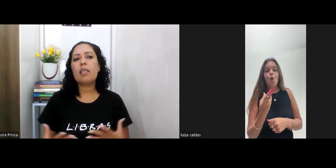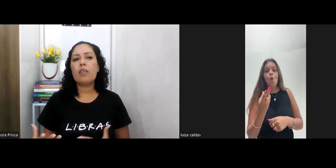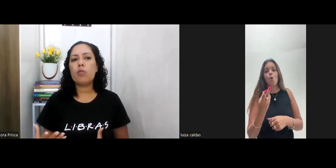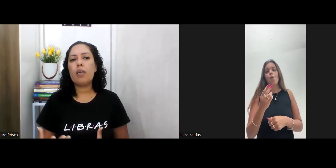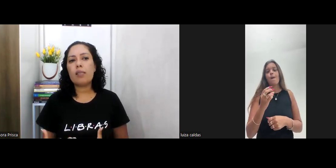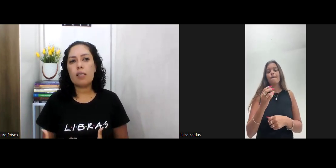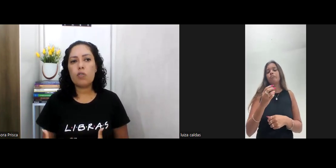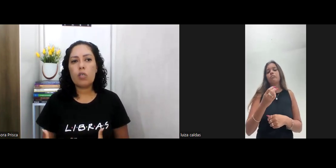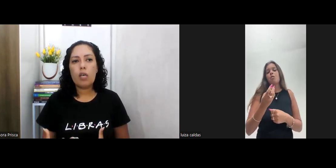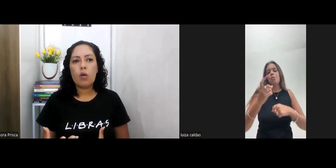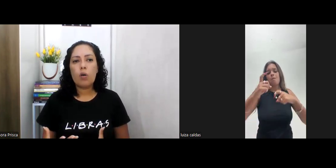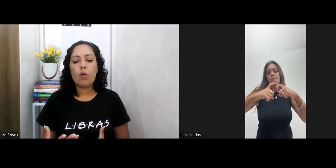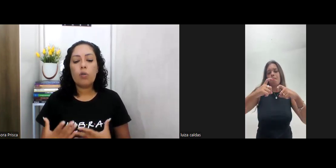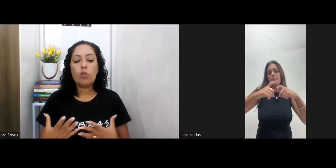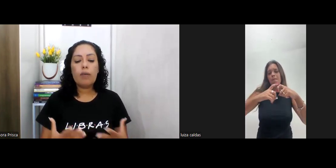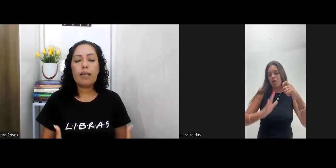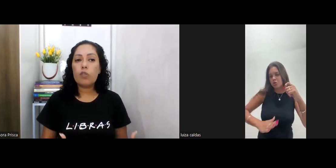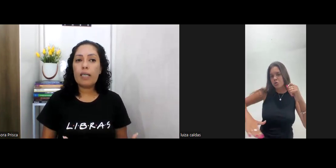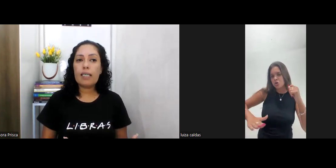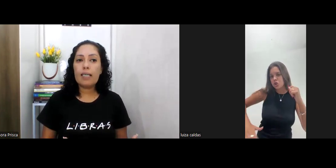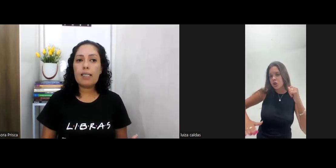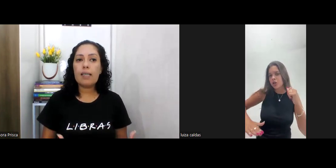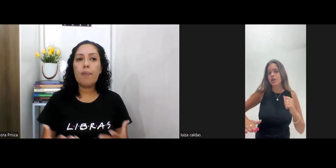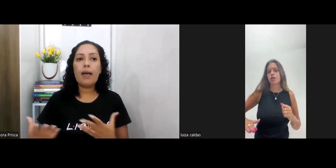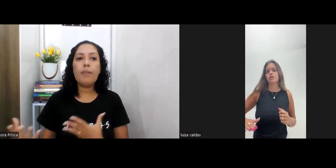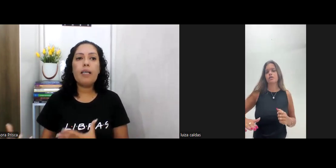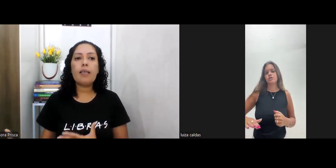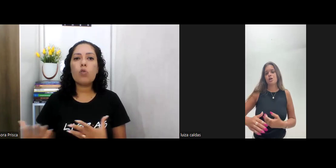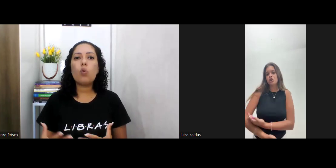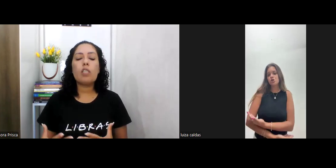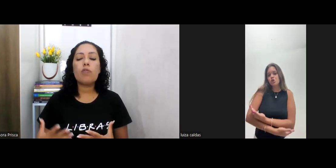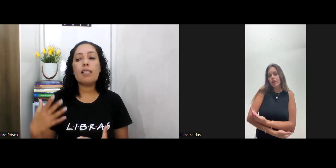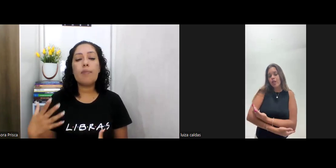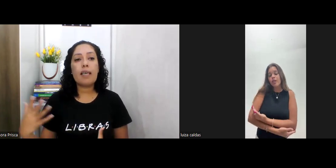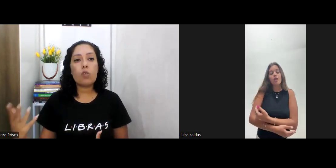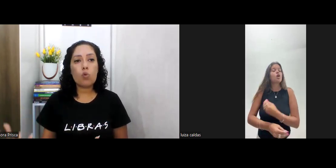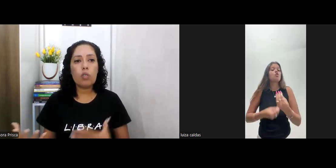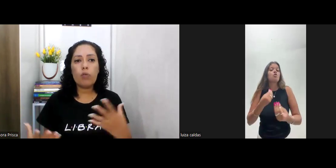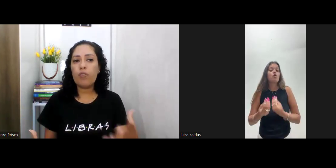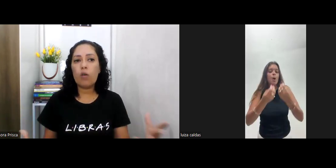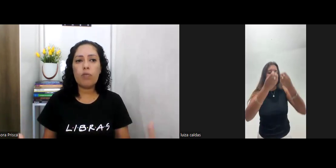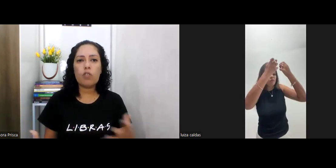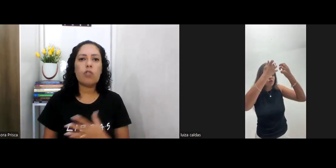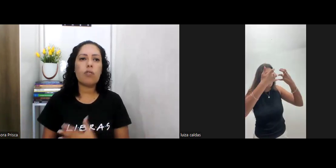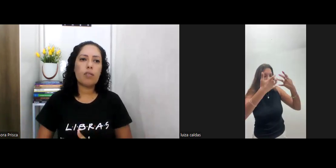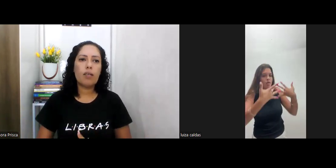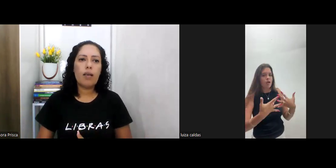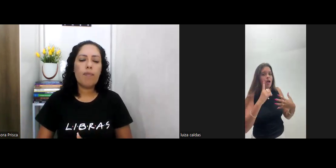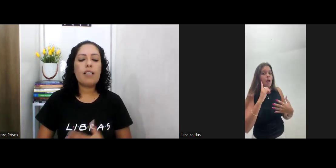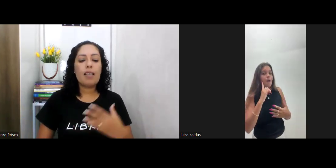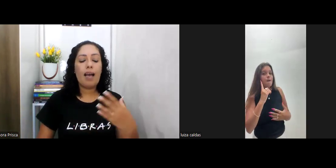vai explicar as doenças de uma criança para a mãe que é surda? Às vezes a mãe é surda e o filho é